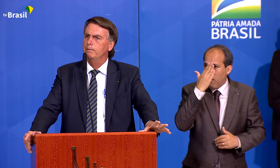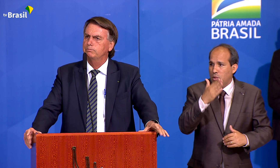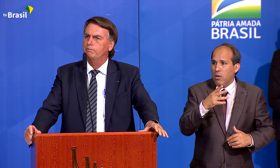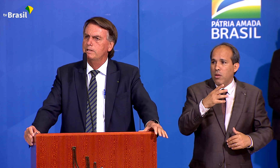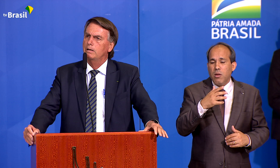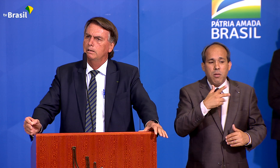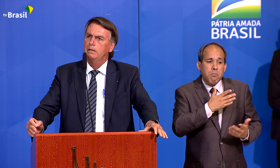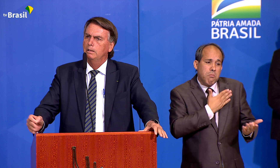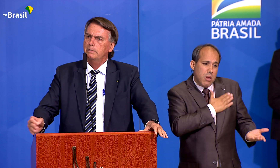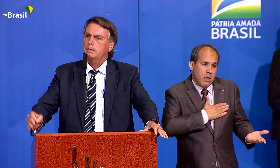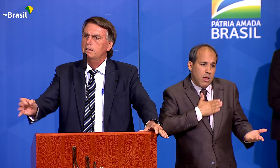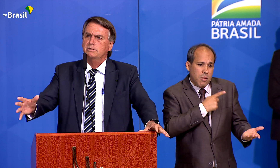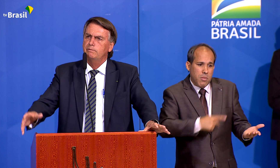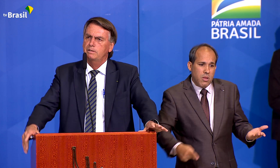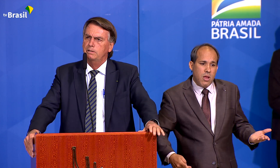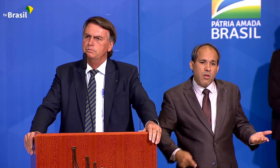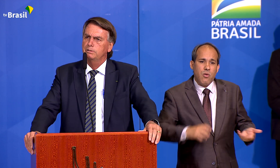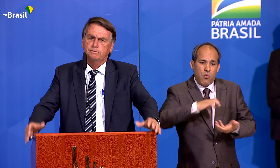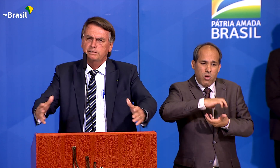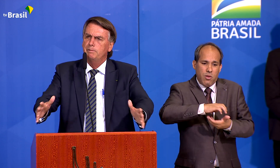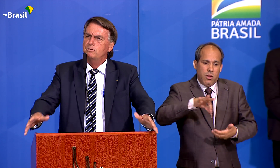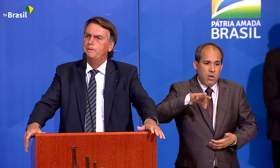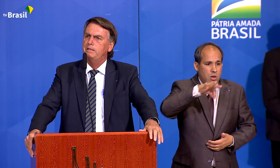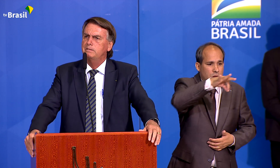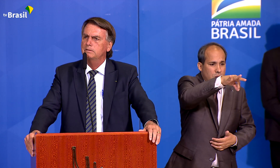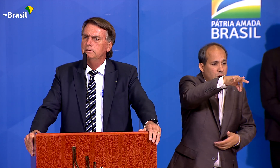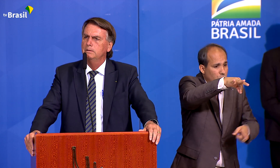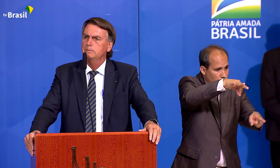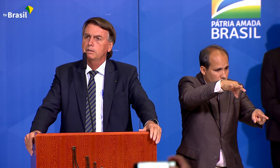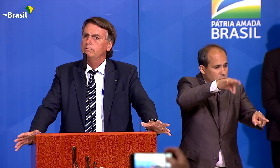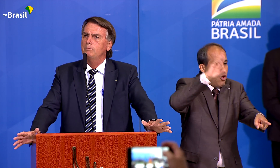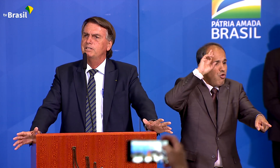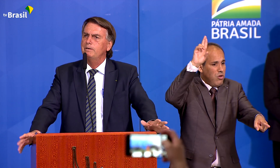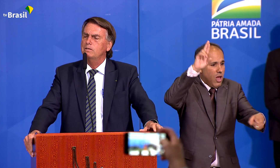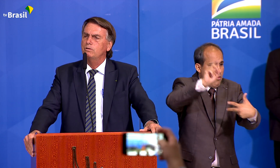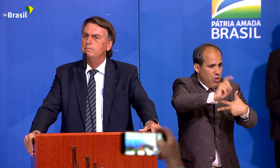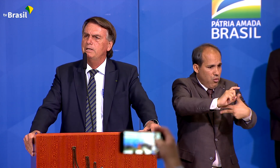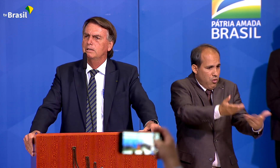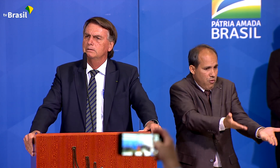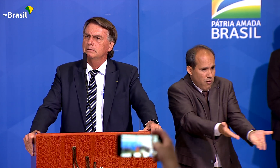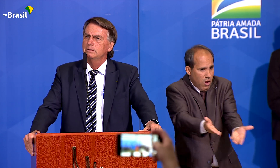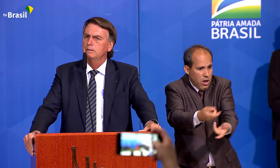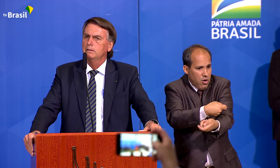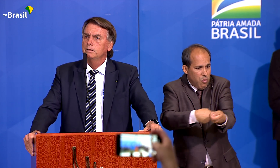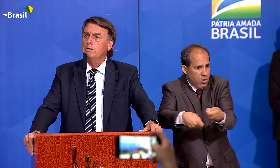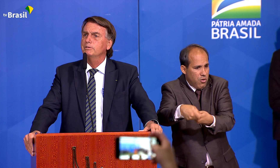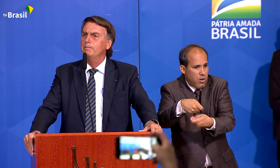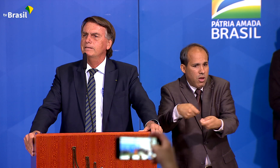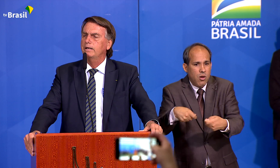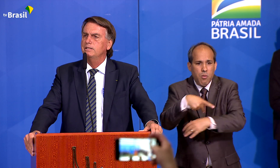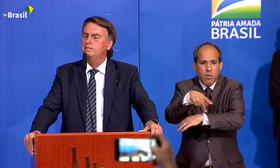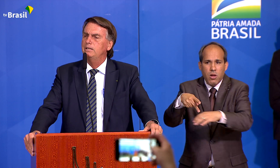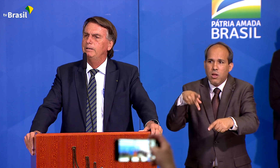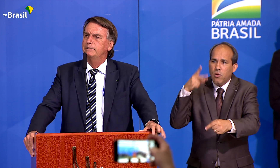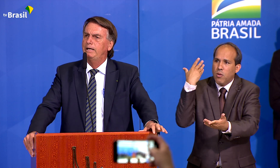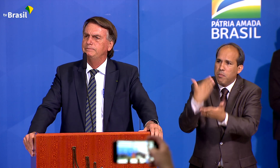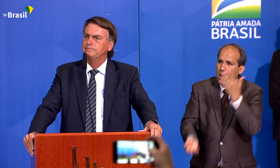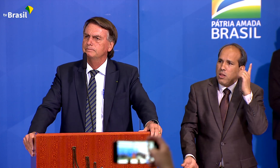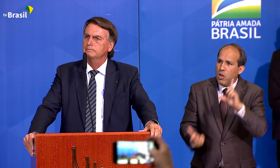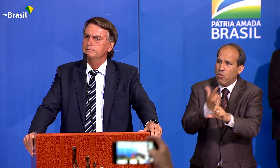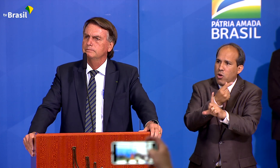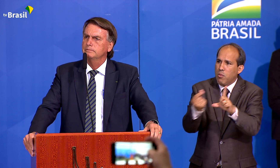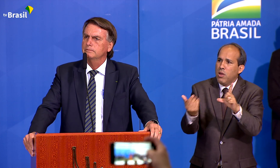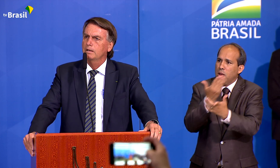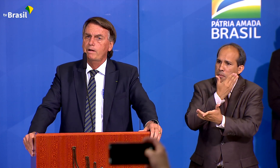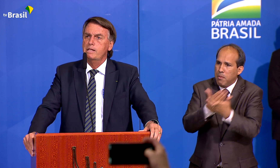presente do supremo tomar Federal tá aqui a chave do executivo administra o país que não vamos ser mais economia nós vamos ter uma garantia